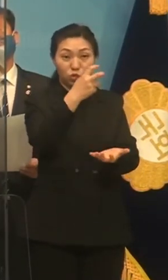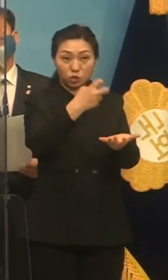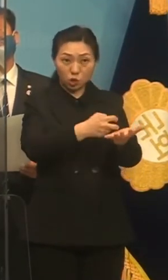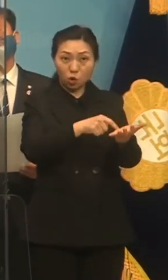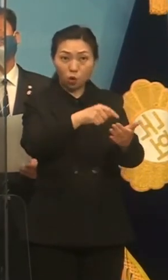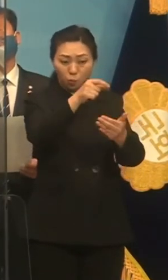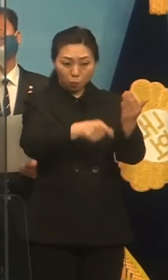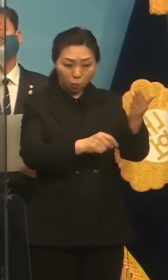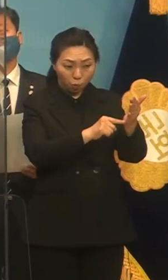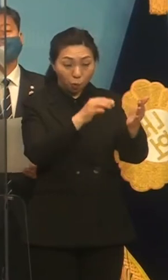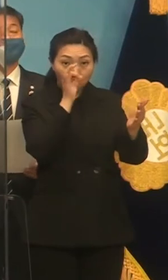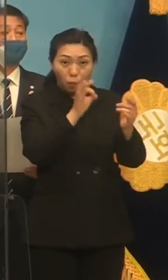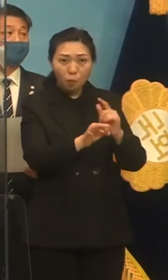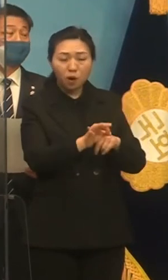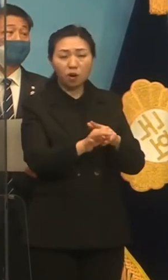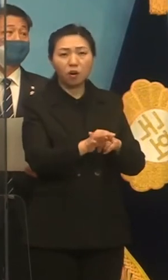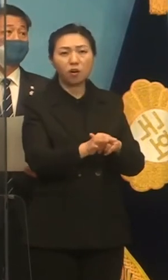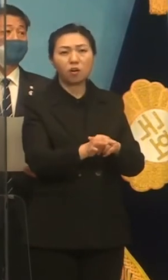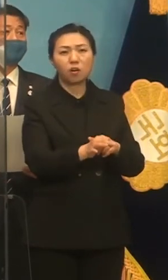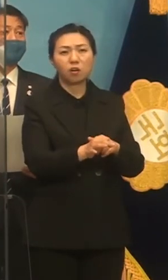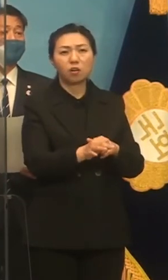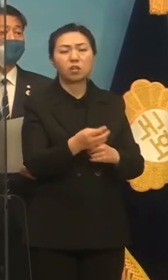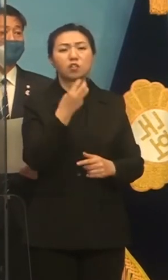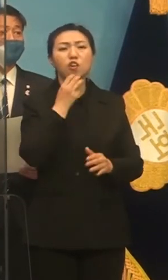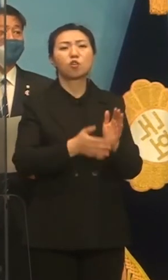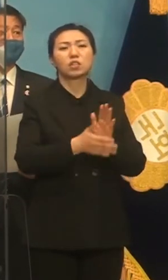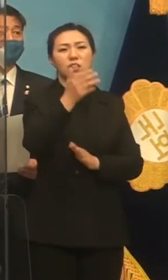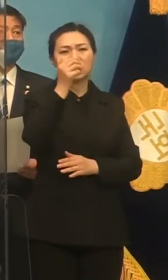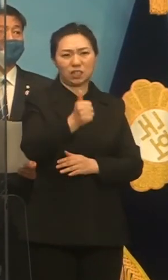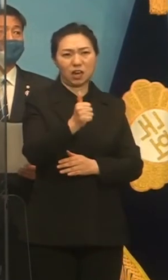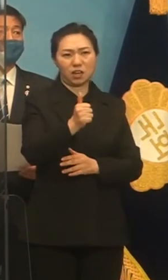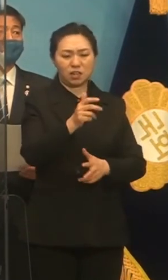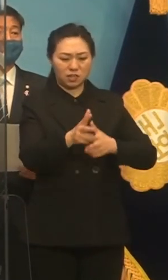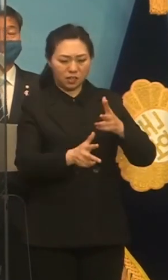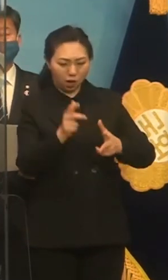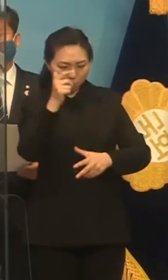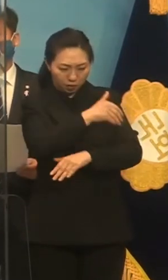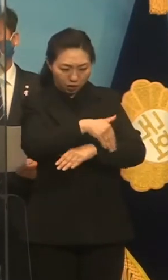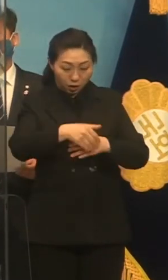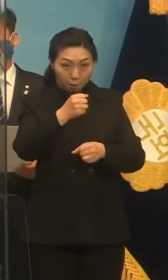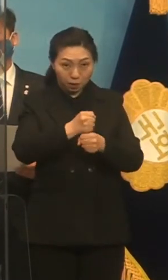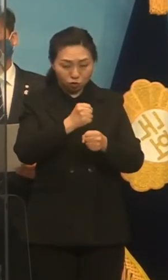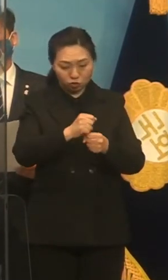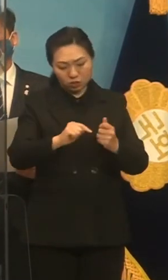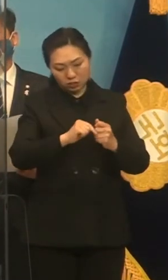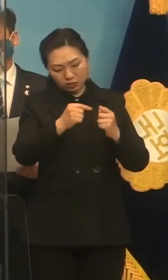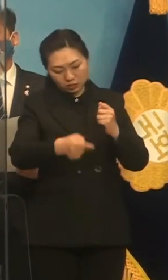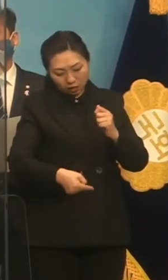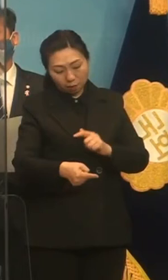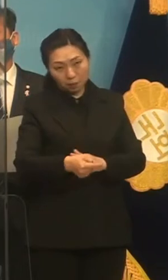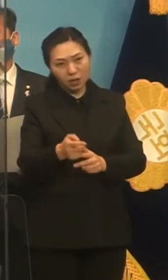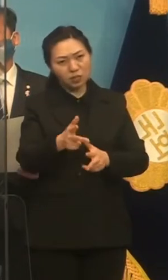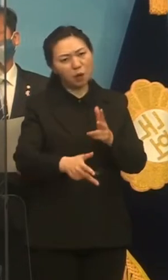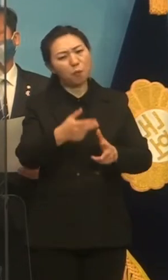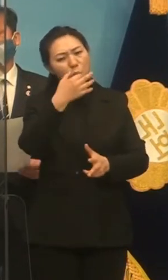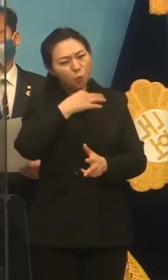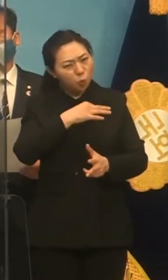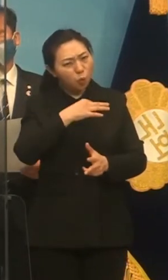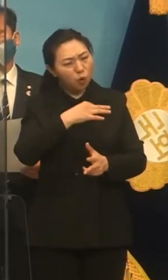과정이고 5 그것의 날아서 행장의 훌 쌍 국장이 전개할 수 있지만